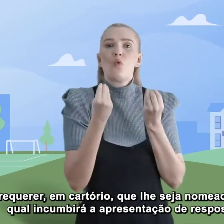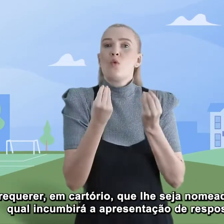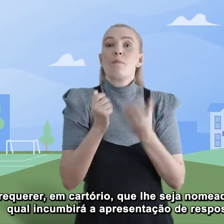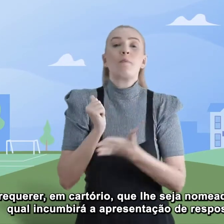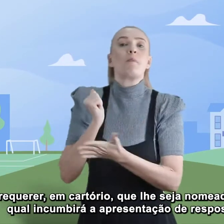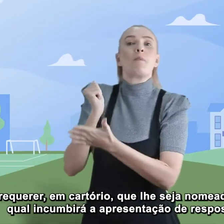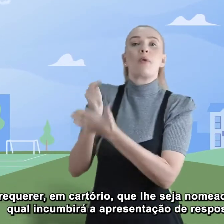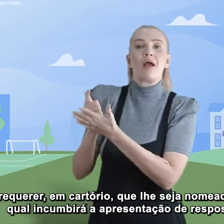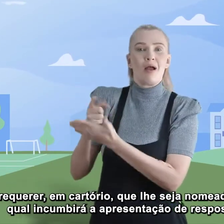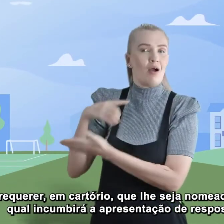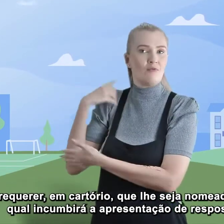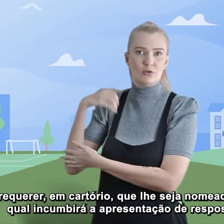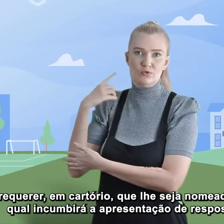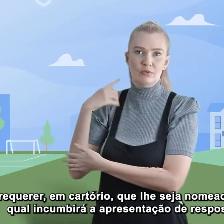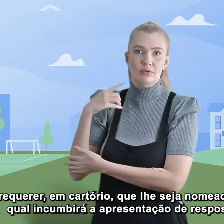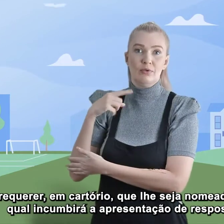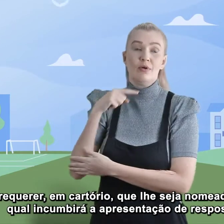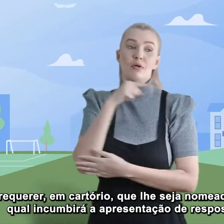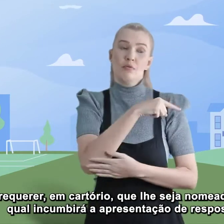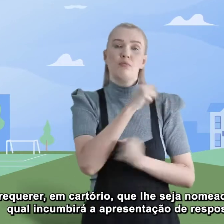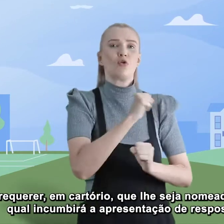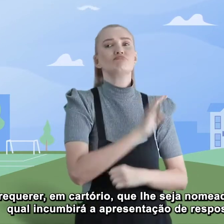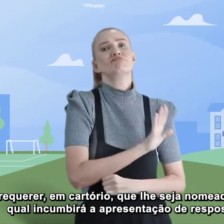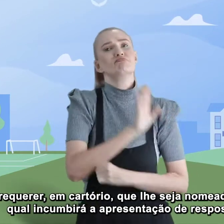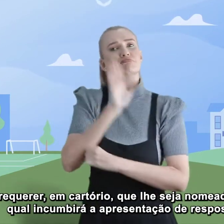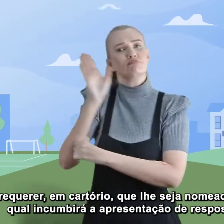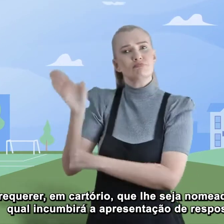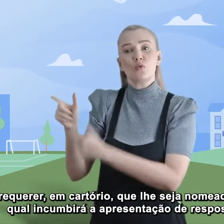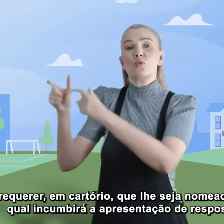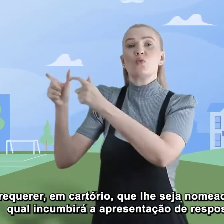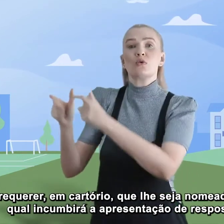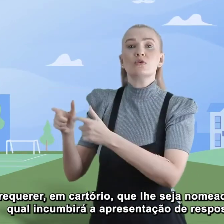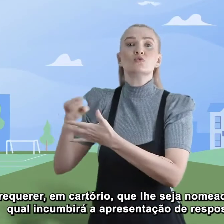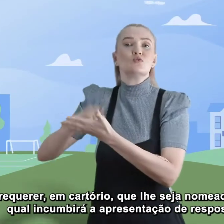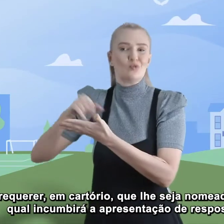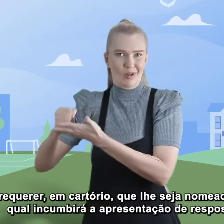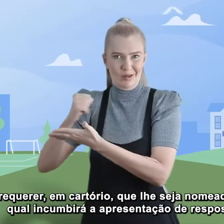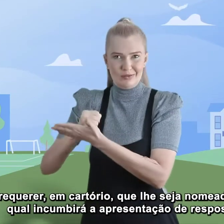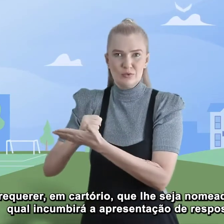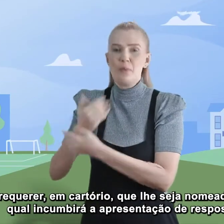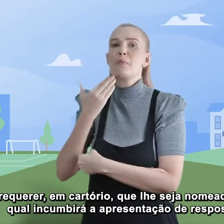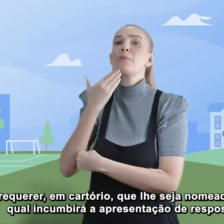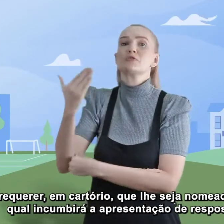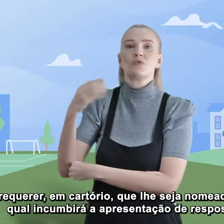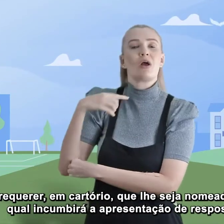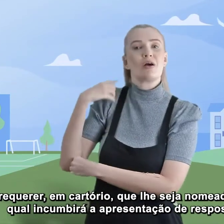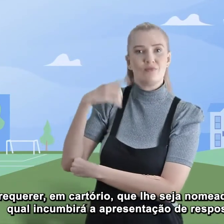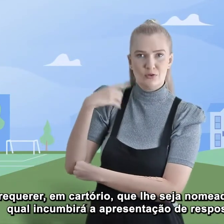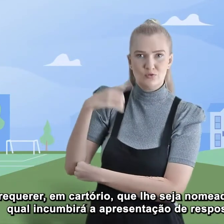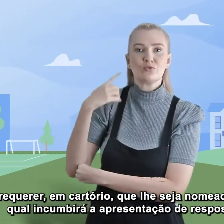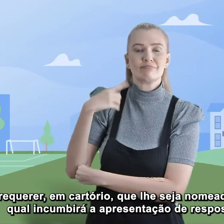poderá requerer, em cartório, que lhe seja nomeado dativo, ao qual incumbirá a apresentação